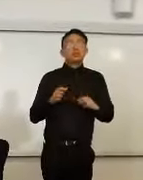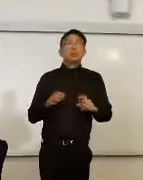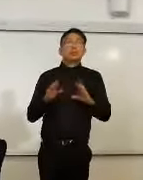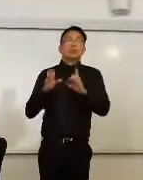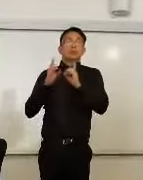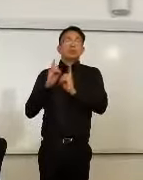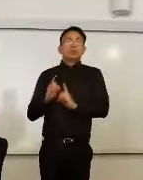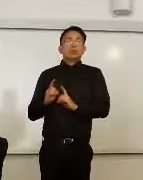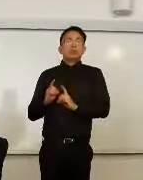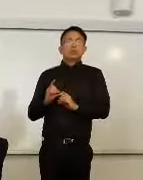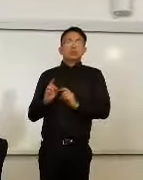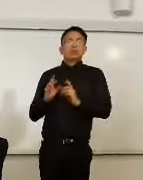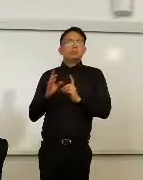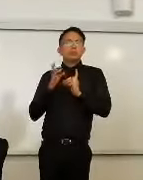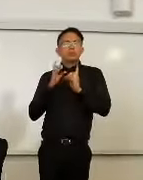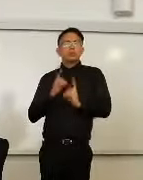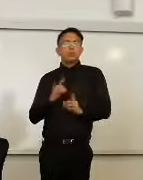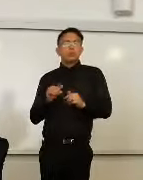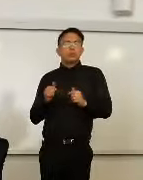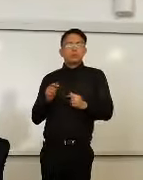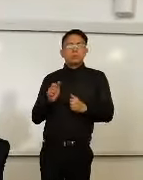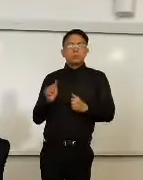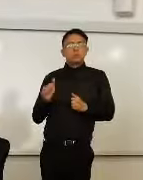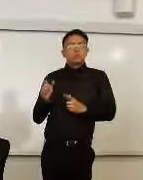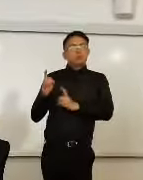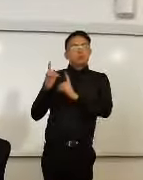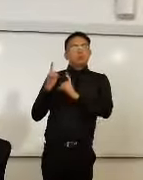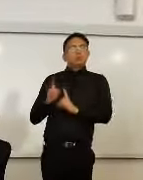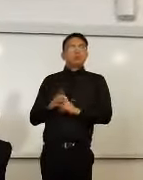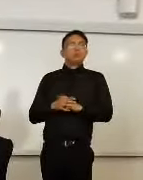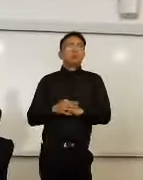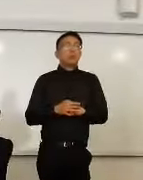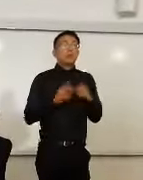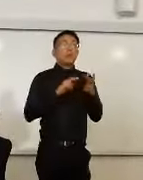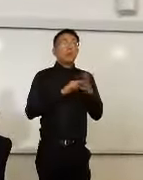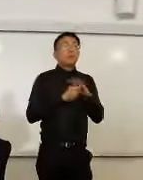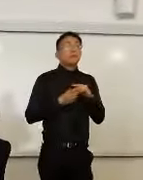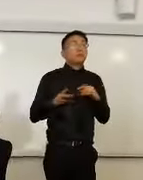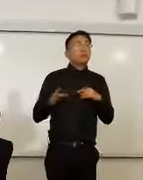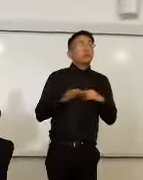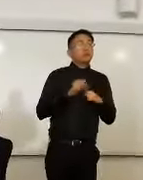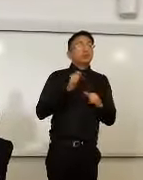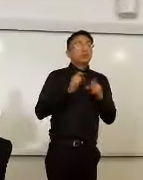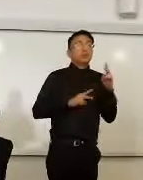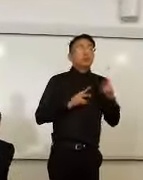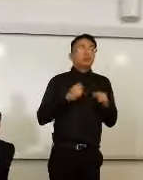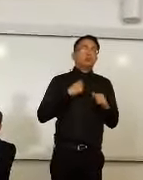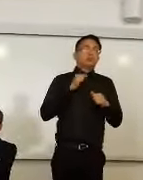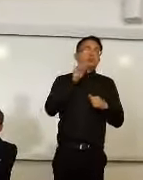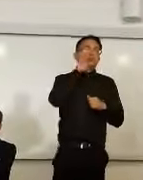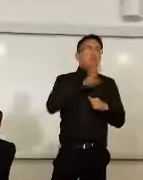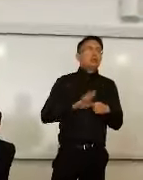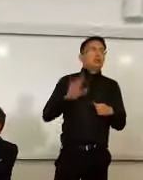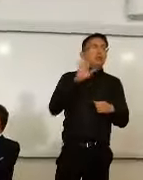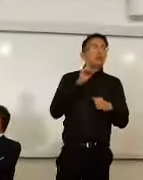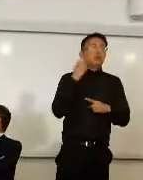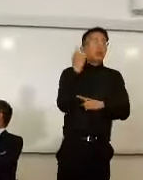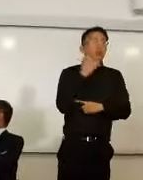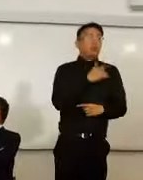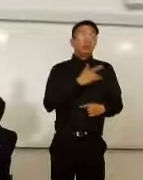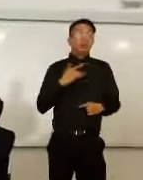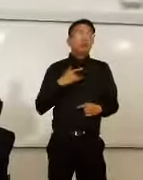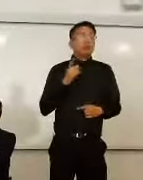las salvaguardias que den lugar en este proceso, ¿cierto? Pero esto nos compete a todos como país, esto no es solo un tema de salud, esto es